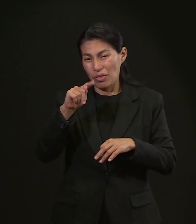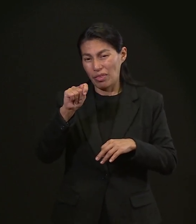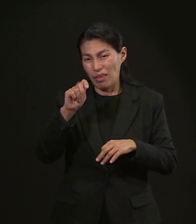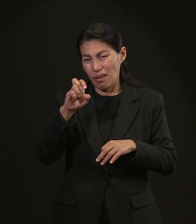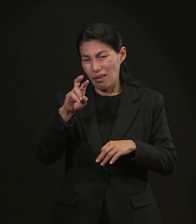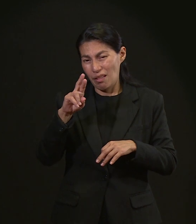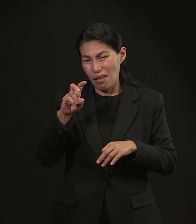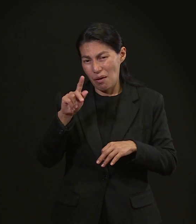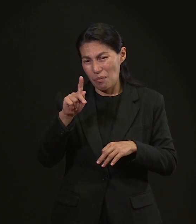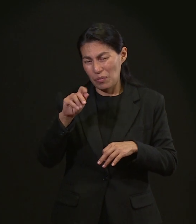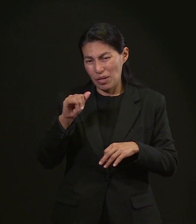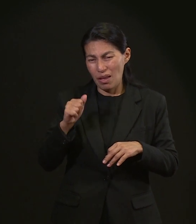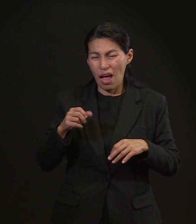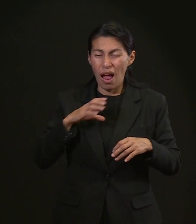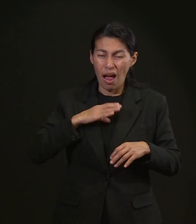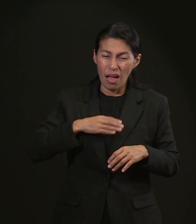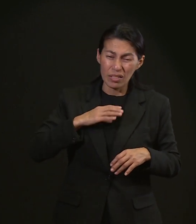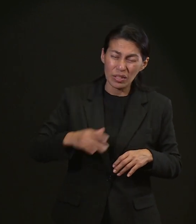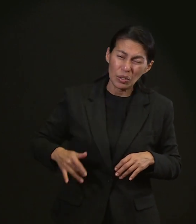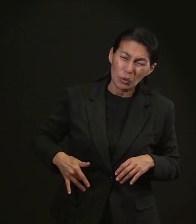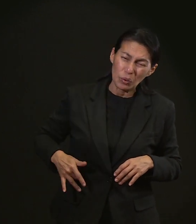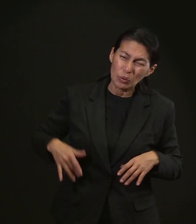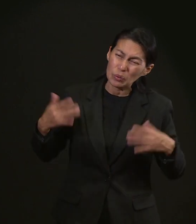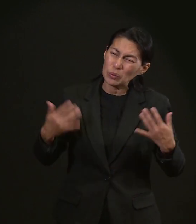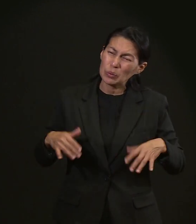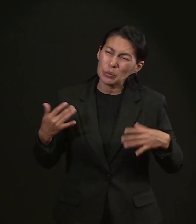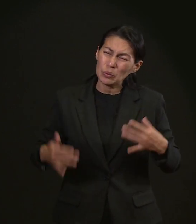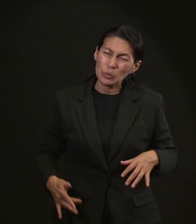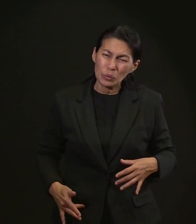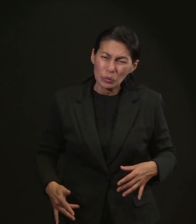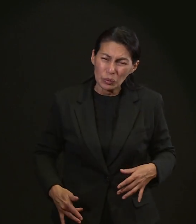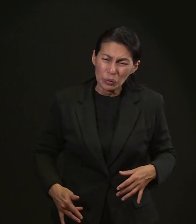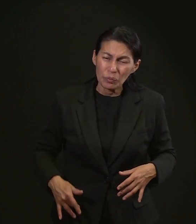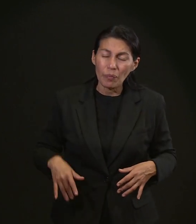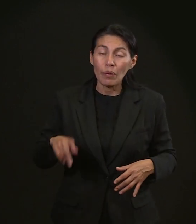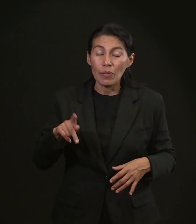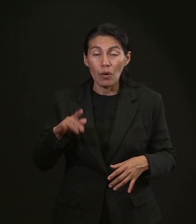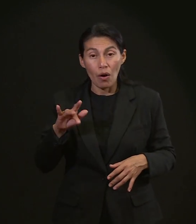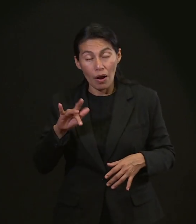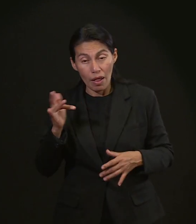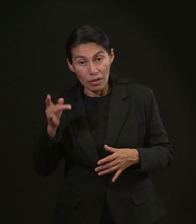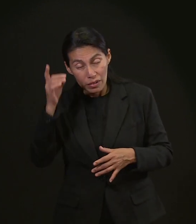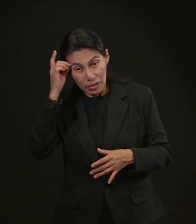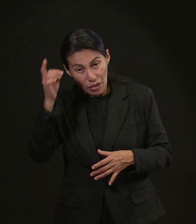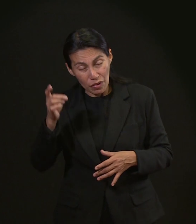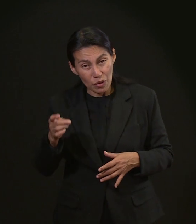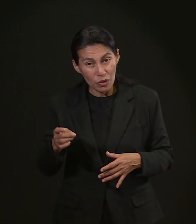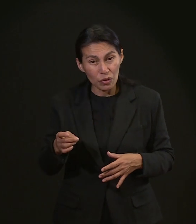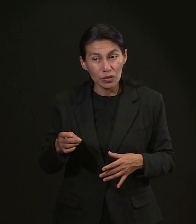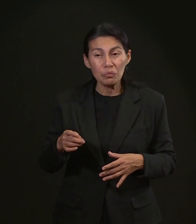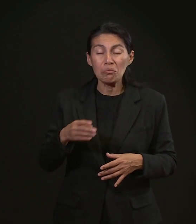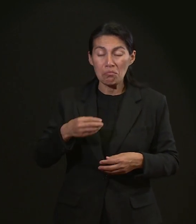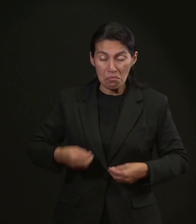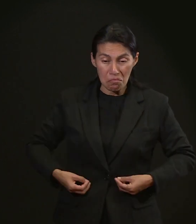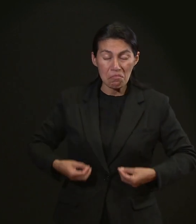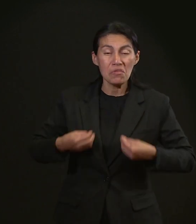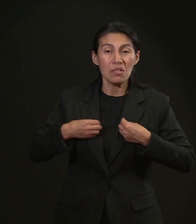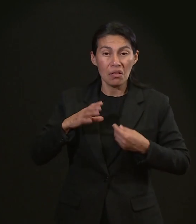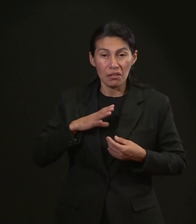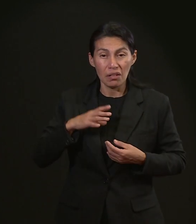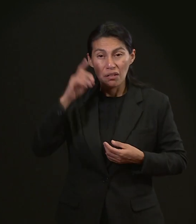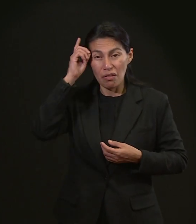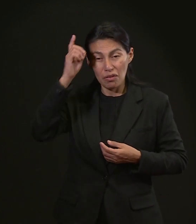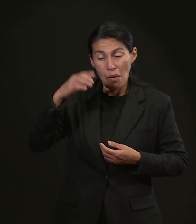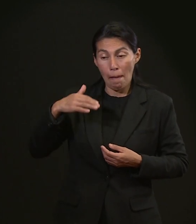operaciones el año pasado estuvo muy grave pero por la gracia y misericordia de dios está con vida realmente dios ha